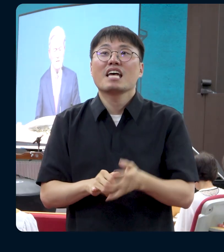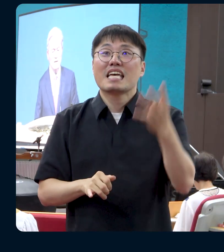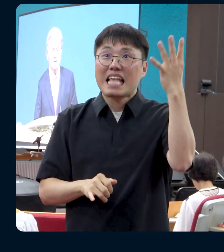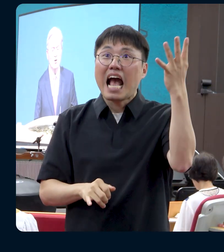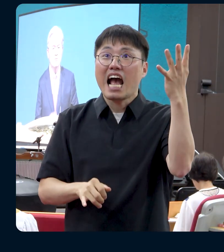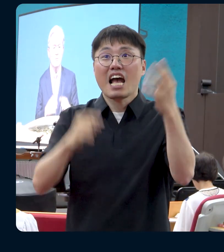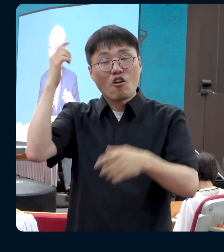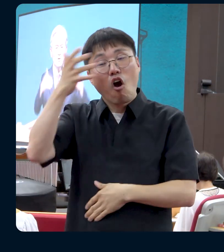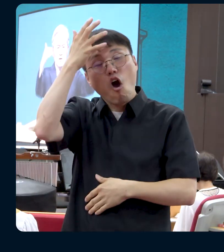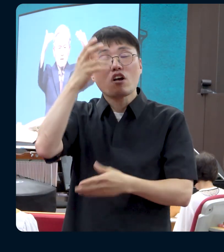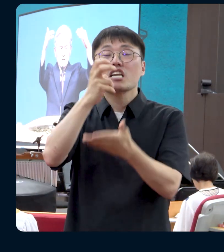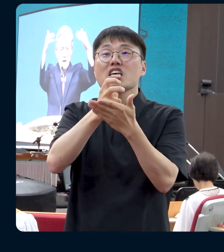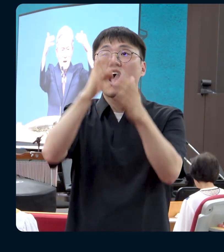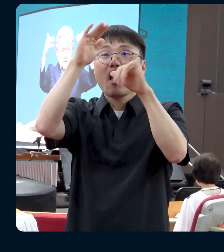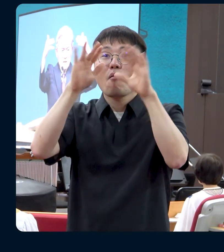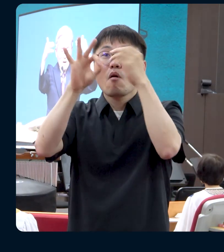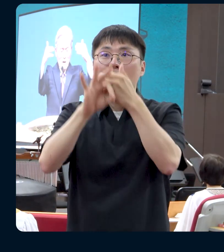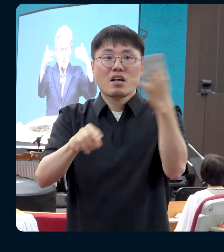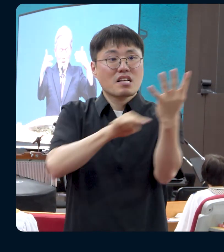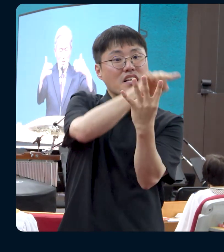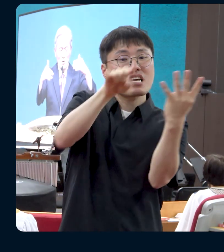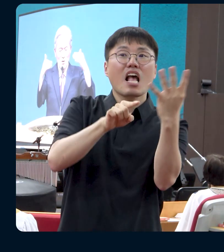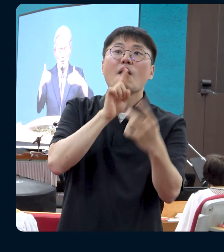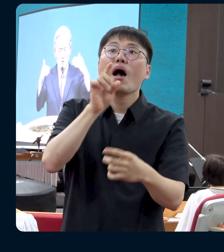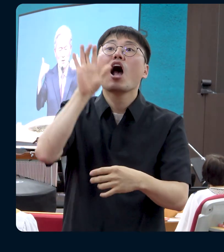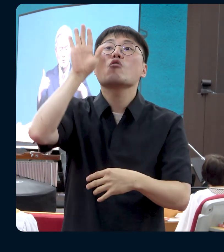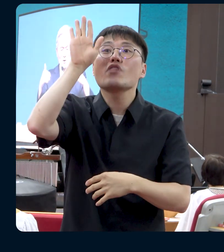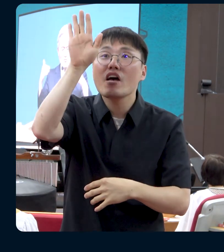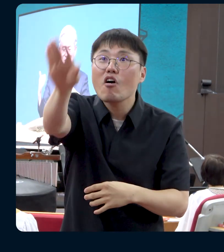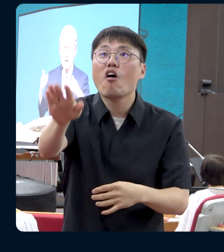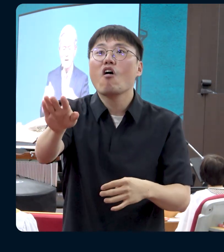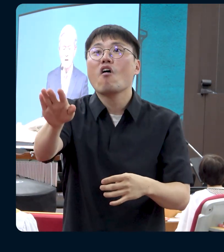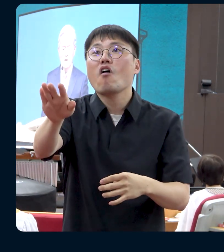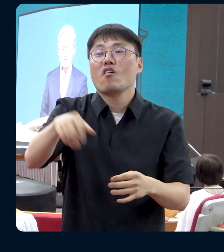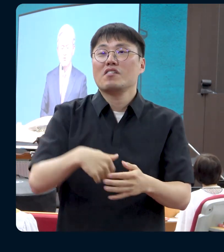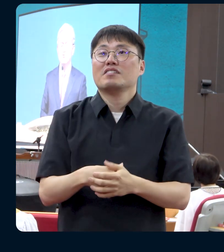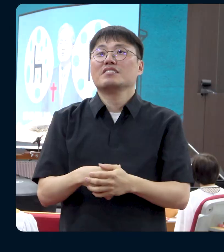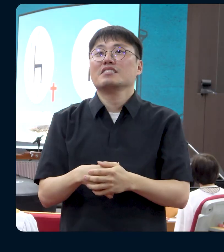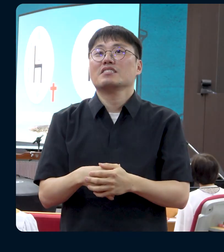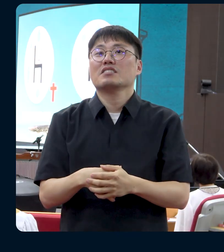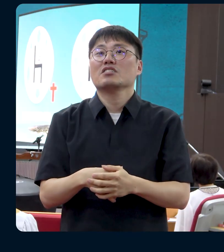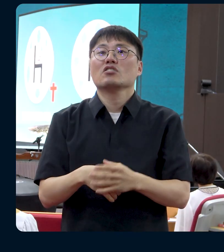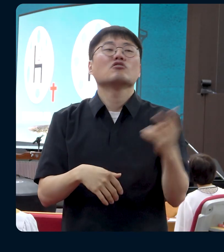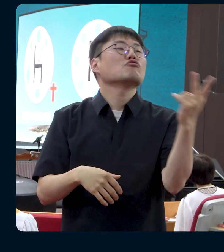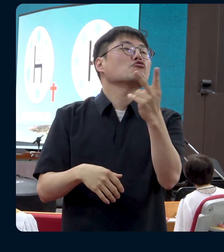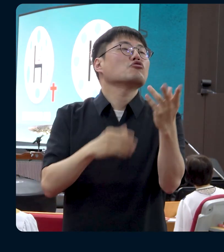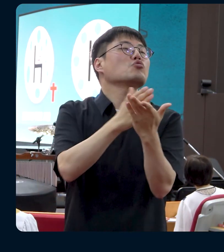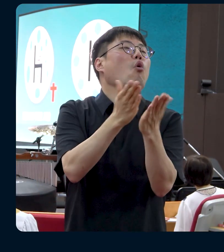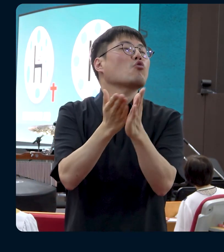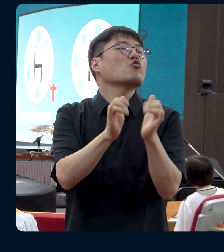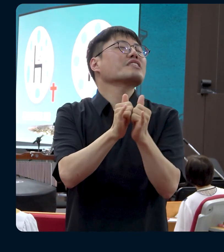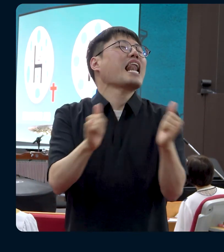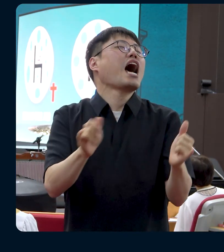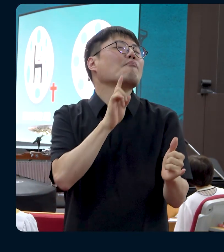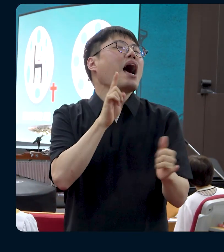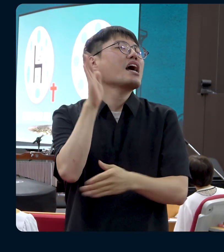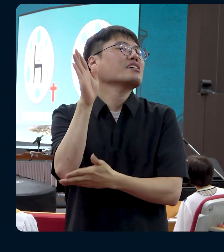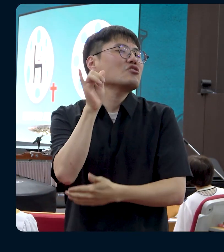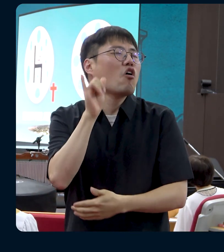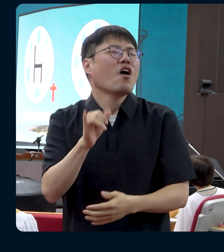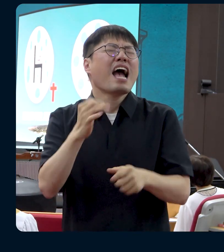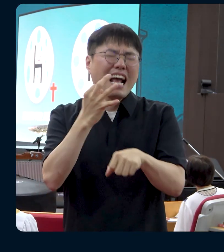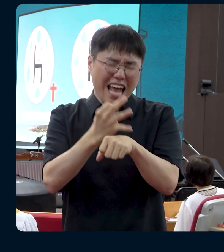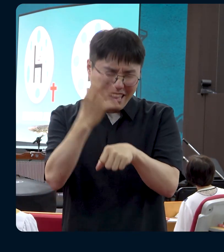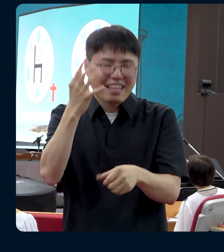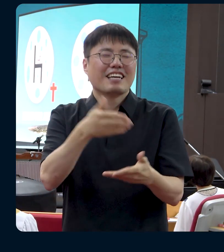이 사형리, 여기 보면요, 그 4가지를 말하고 나서 그 뒤에 2 종류의 사람을 말하는 그런 아주